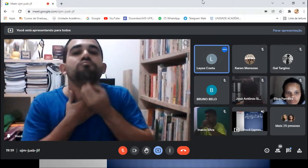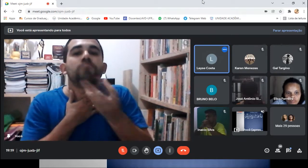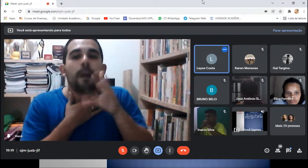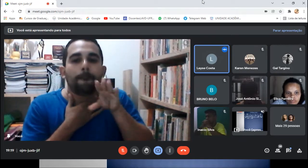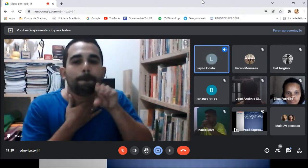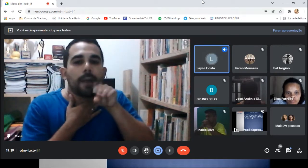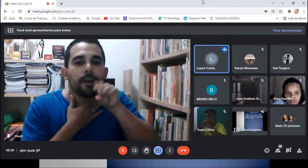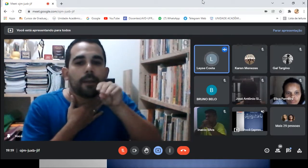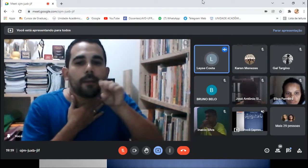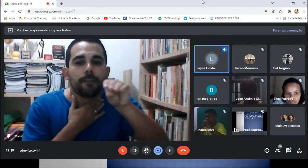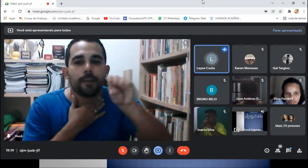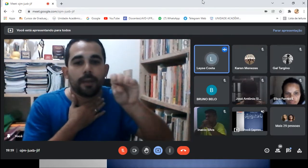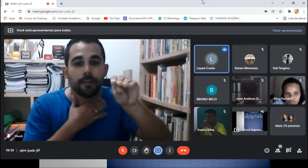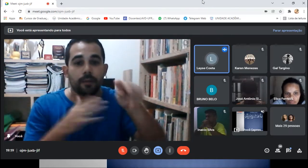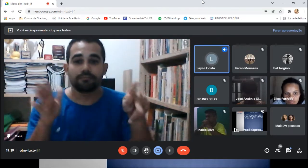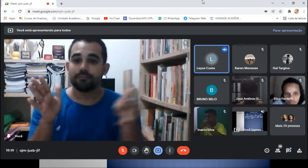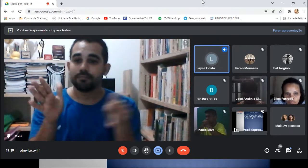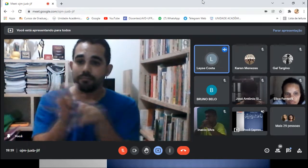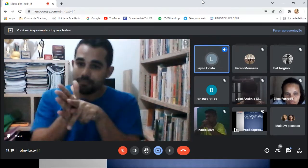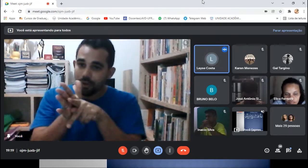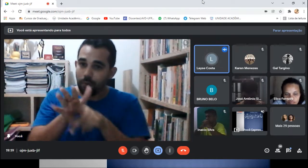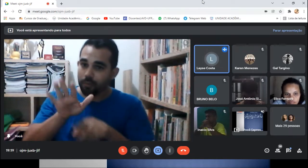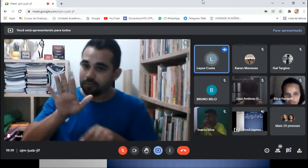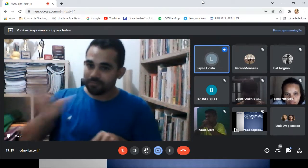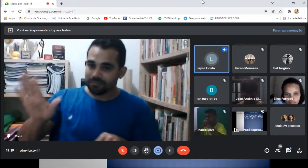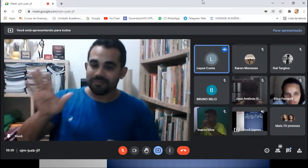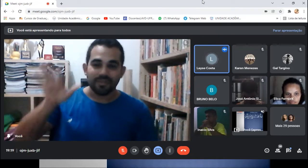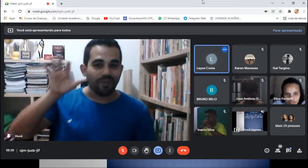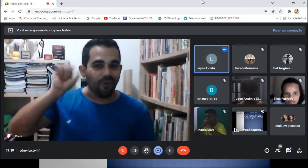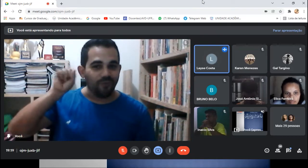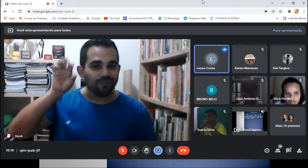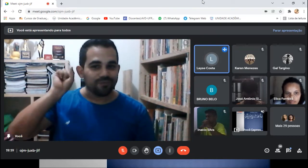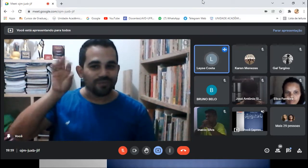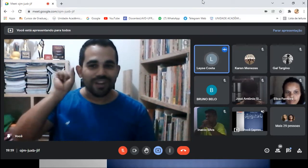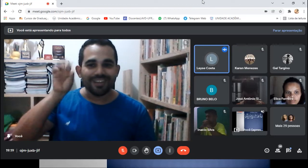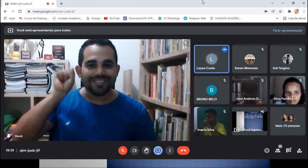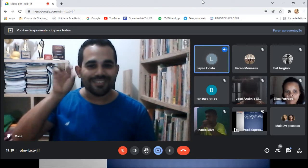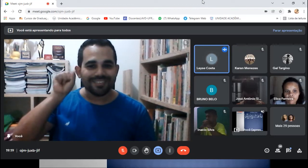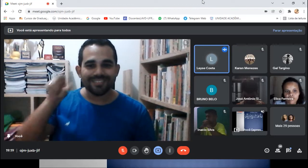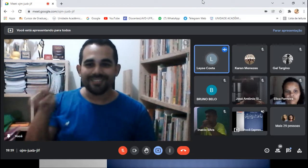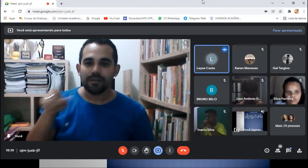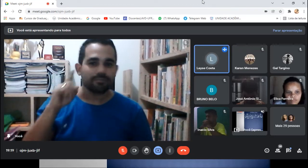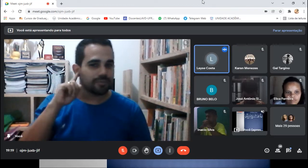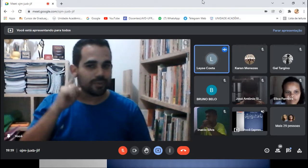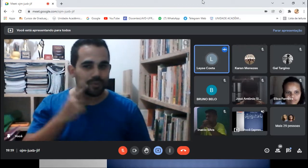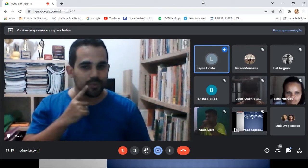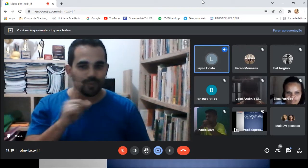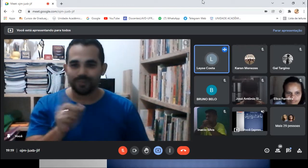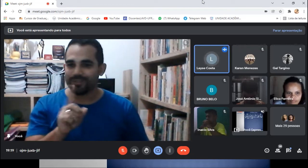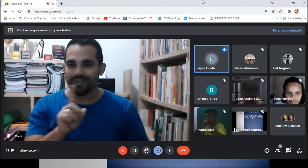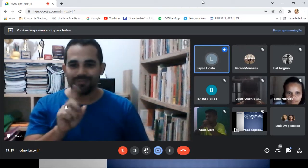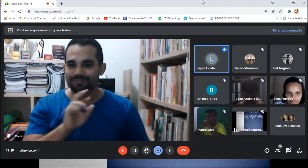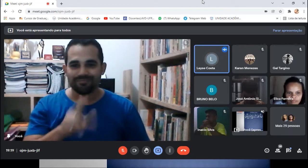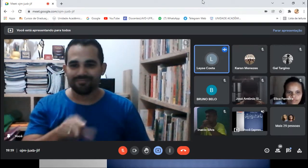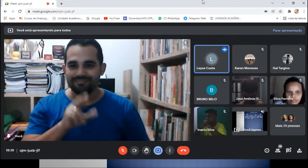de que forma esses sons eles estão estruturados, eles se articulam, ok? Isso é próprio das pessoas ouvintes,